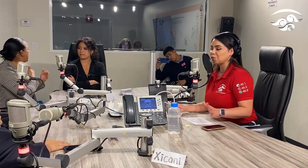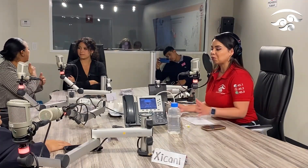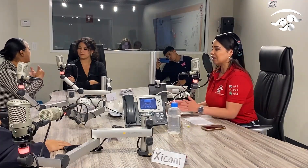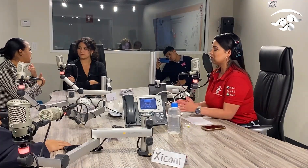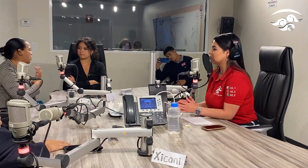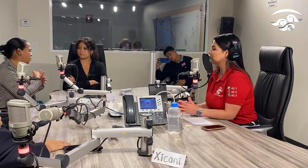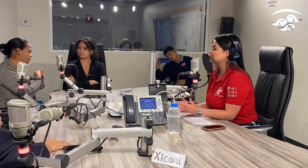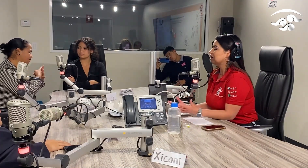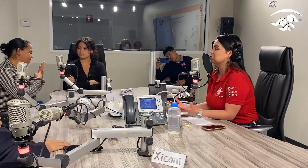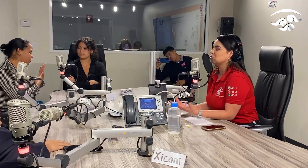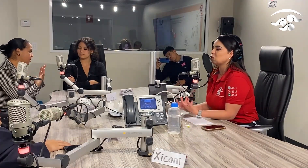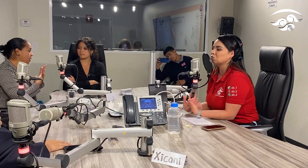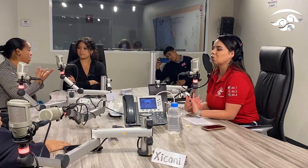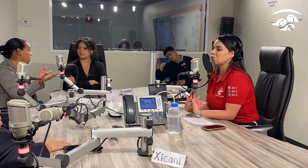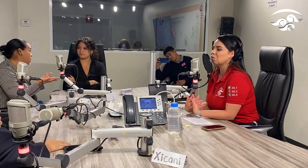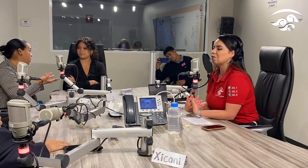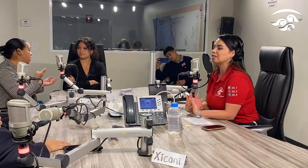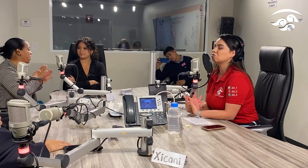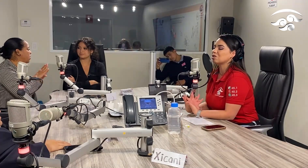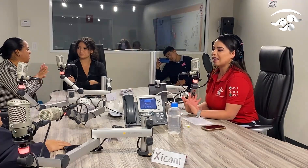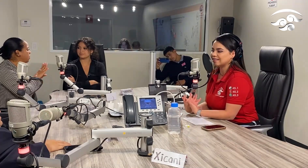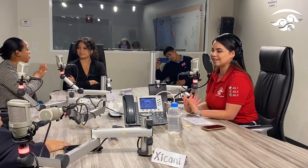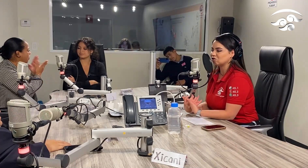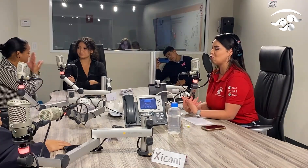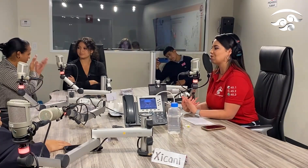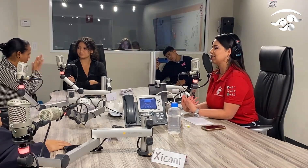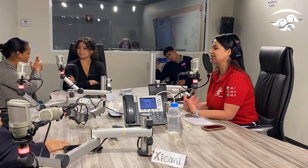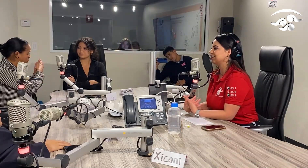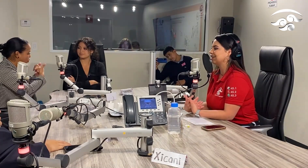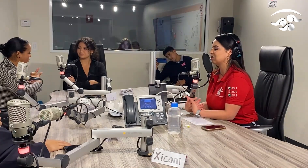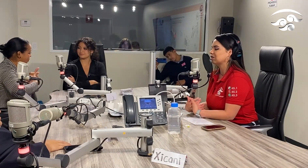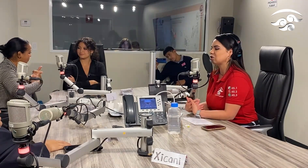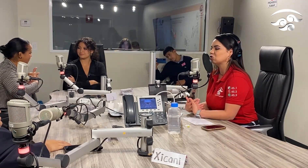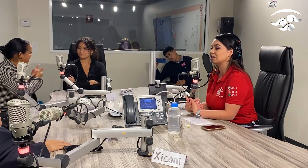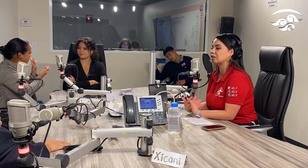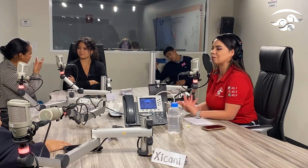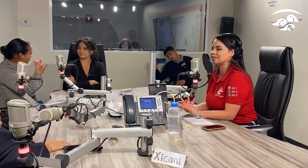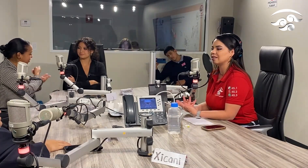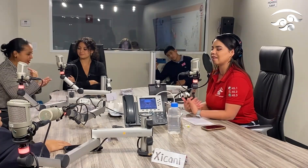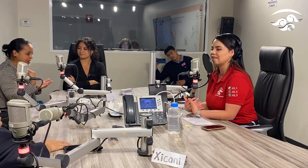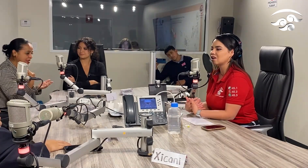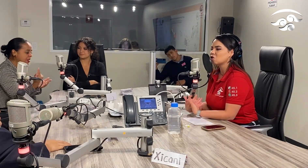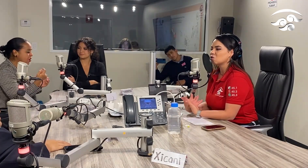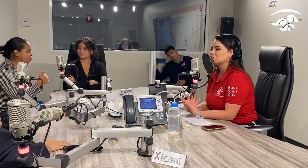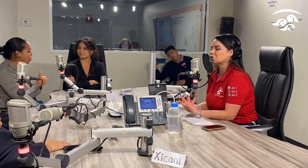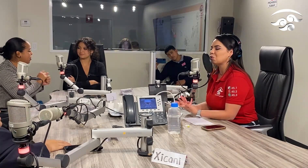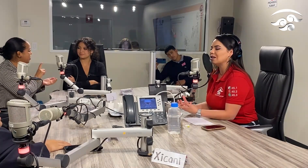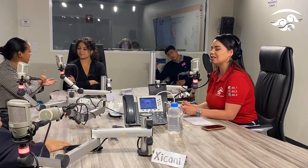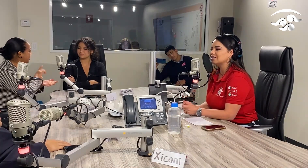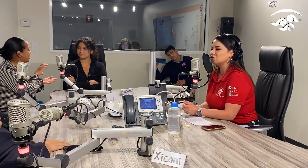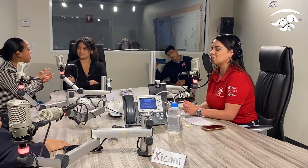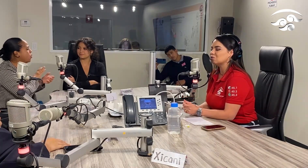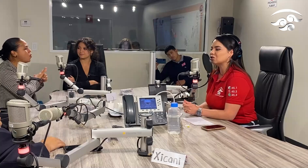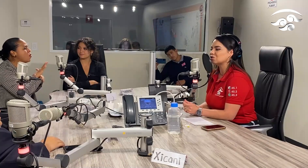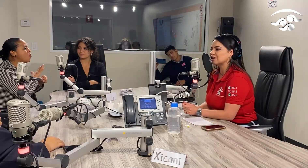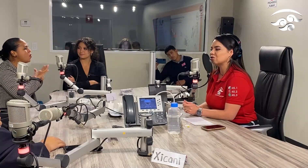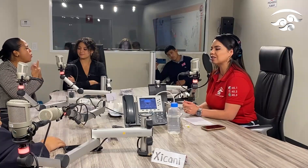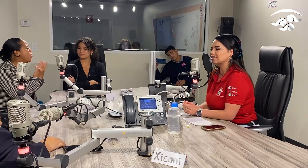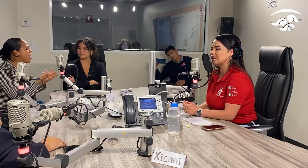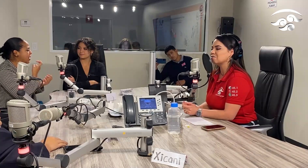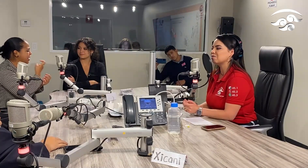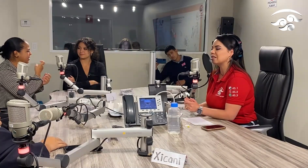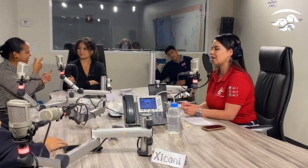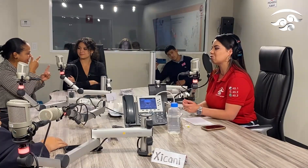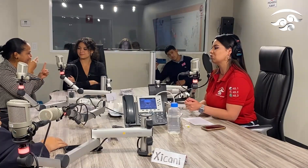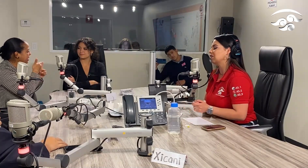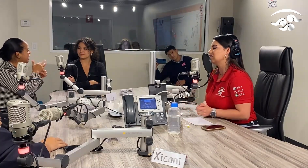¿no? Entonces ustedes, bueno, como estudiantes, jóvenes con discapacidad, pues ¿cuáles han sido como estos retos que